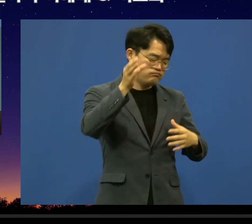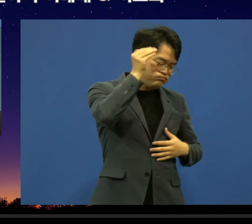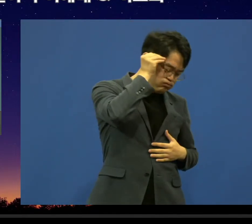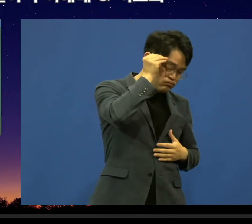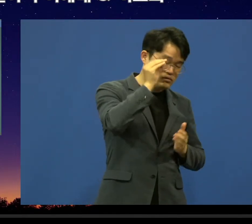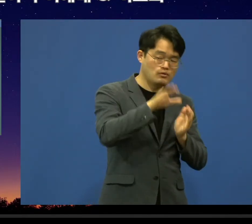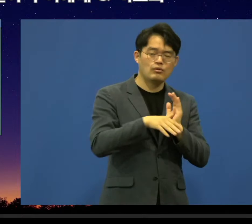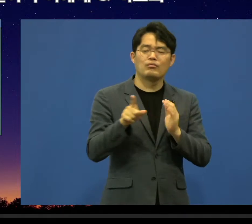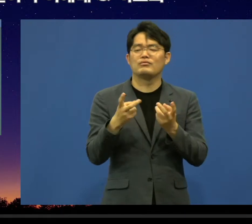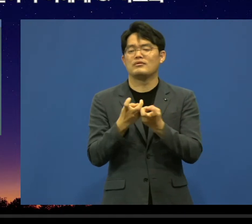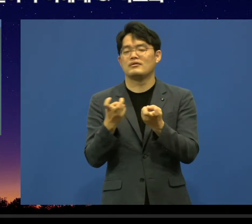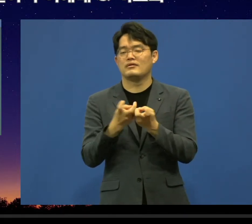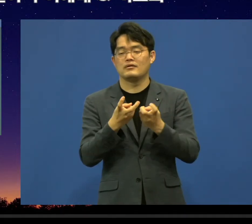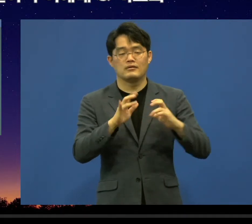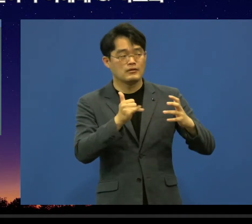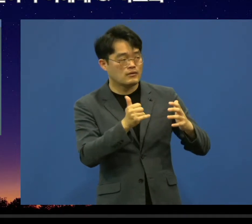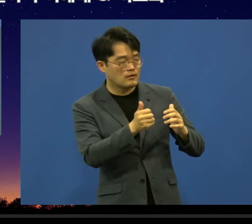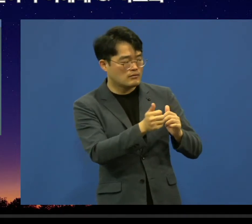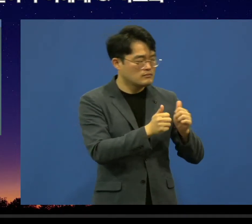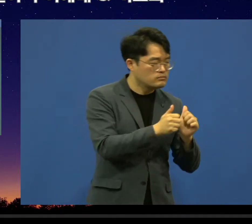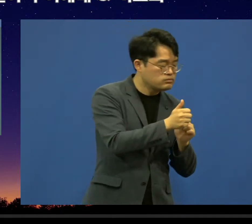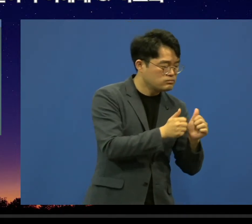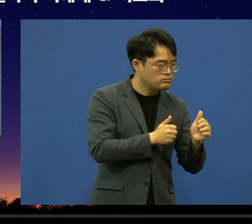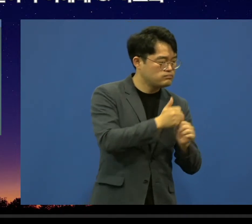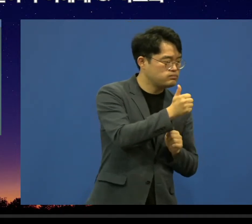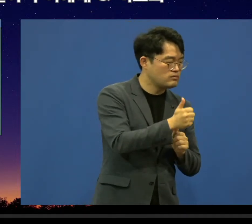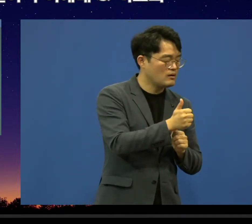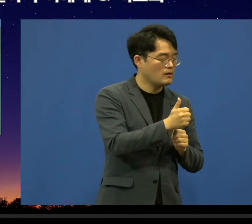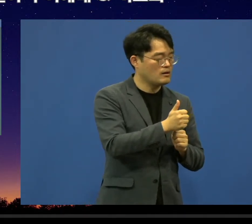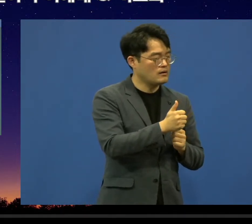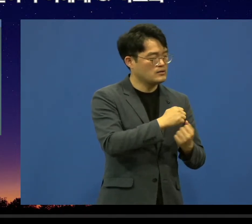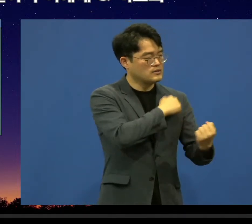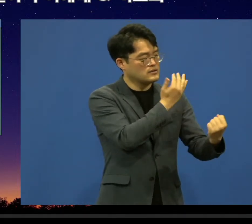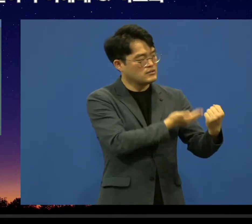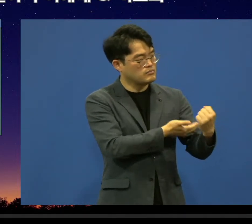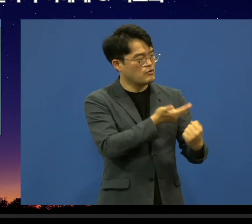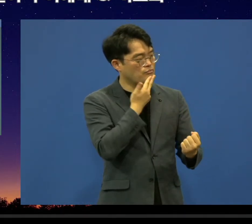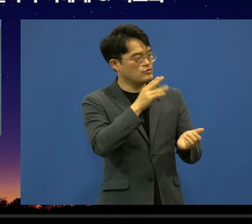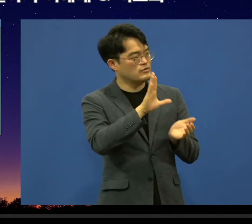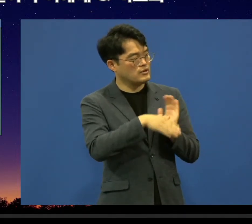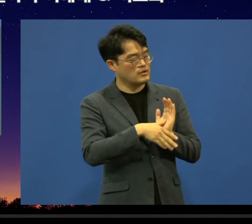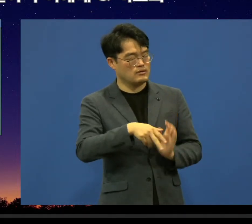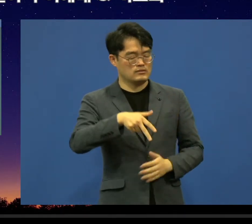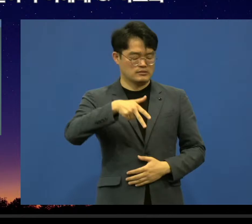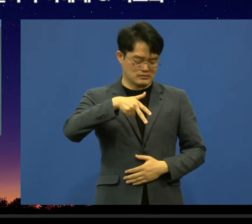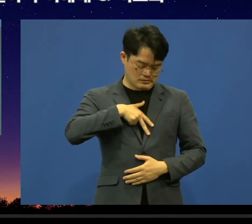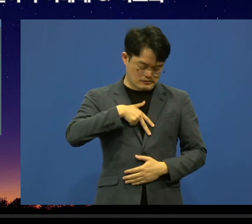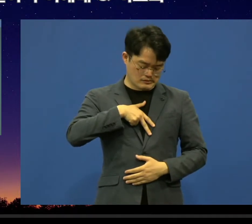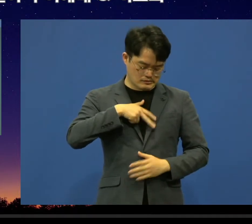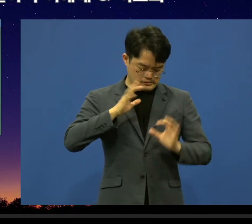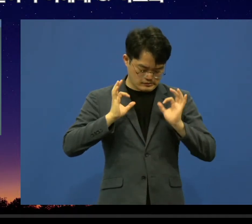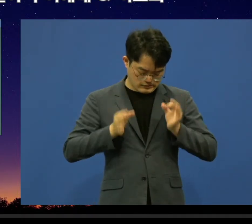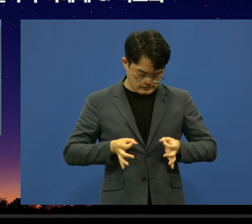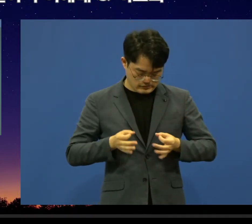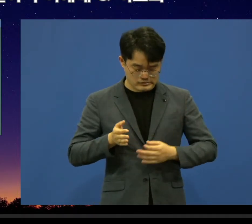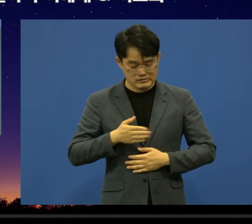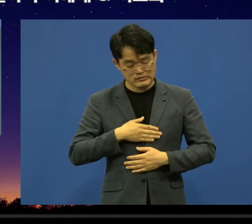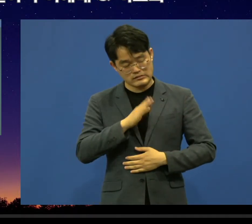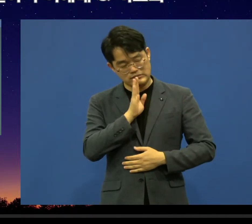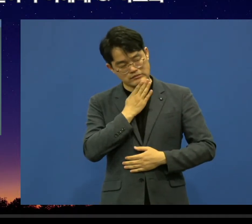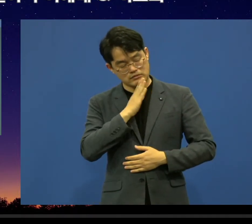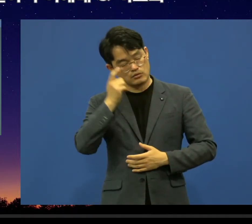없는 자로 살아갈 때 신자는 이 정체성의 고민을 하게 됩니다. 어떤 경우는